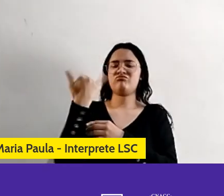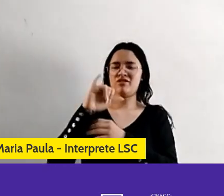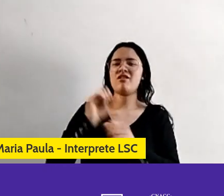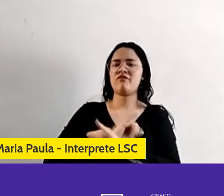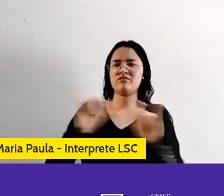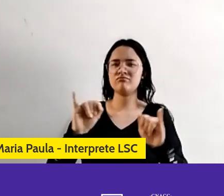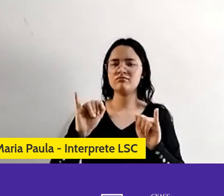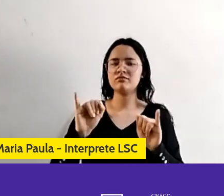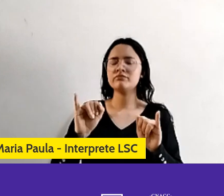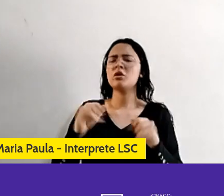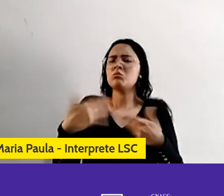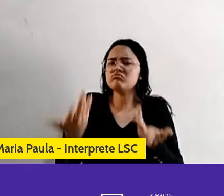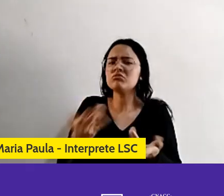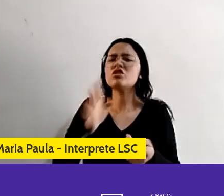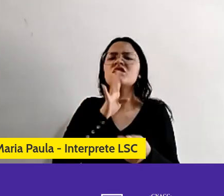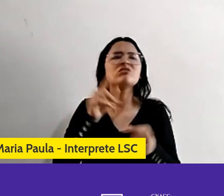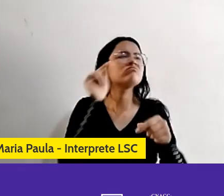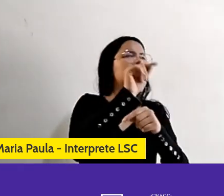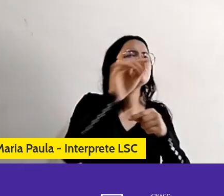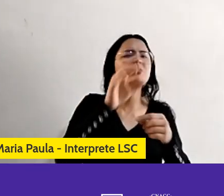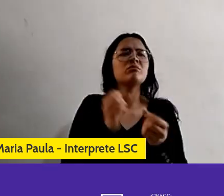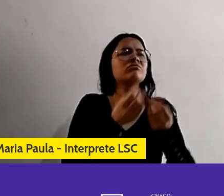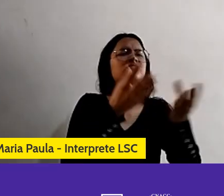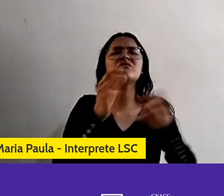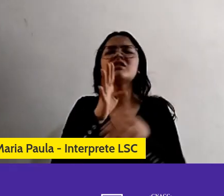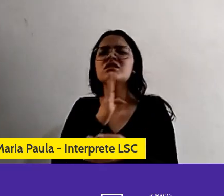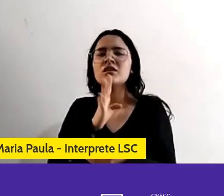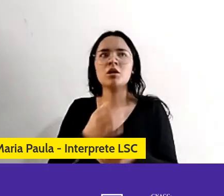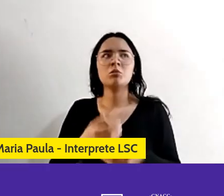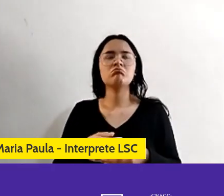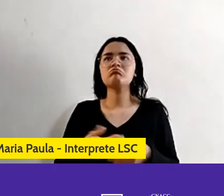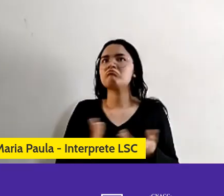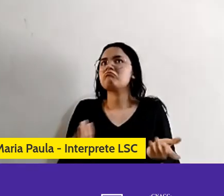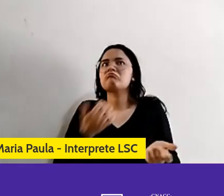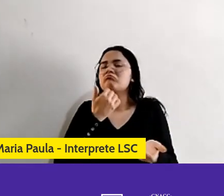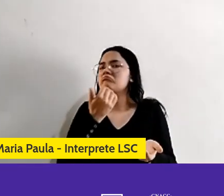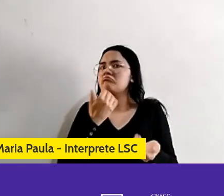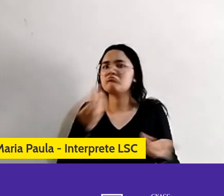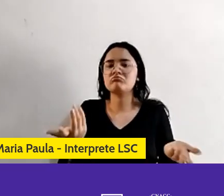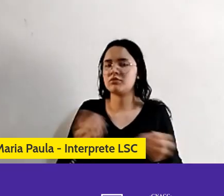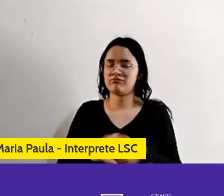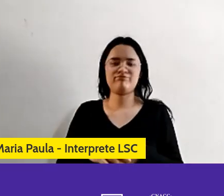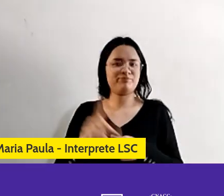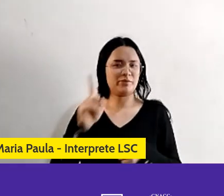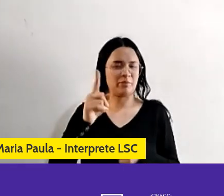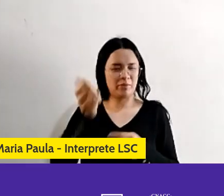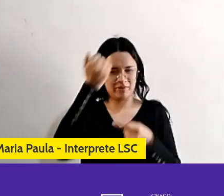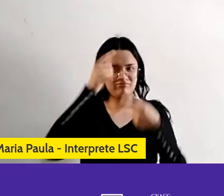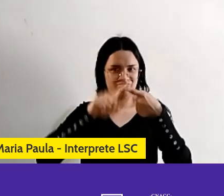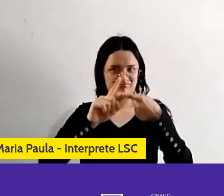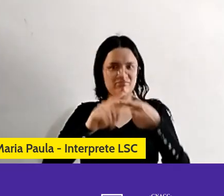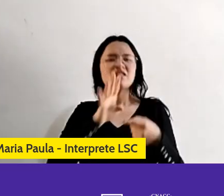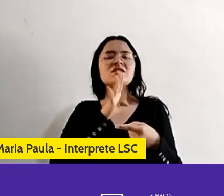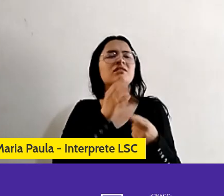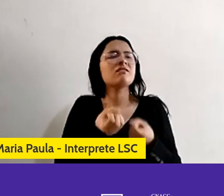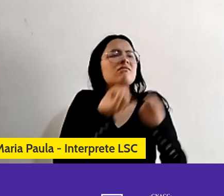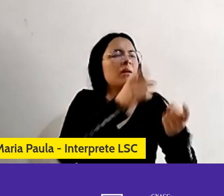pregunta es, bueno, ¿cuál es tu público? Y te dicen, no tengo idea, no sé. Entonces es bueno eso, poder identificarlo desde el